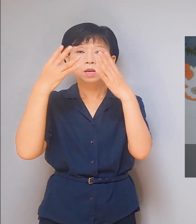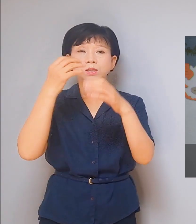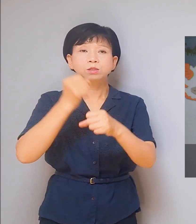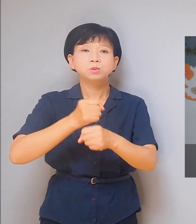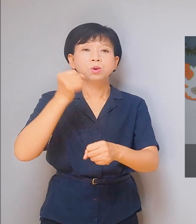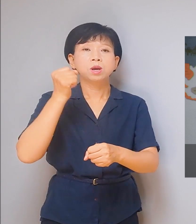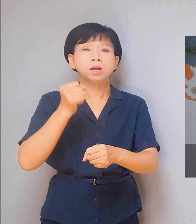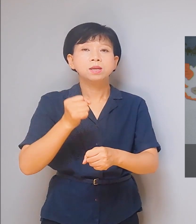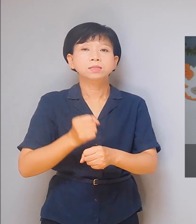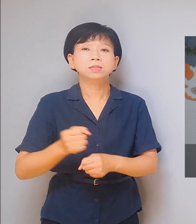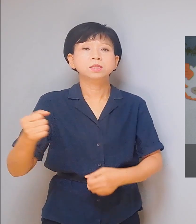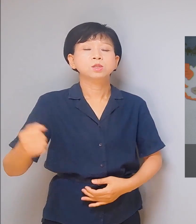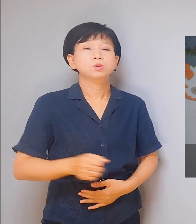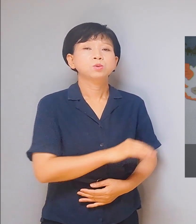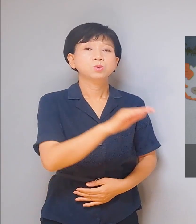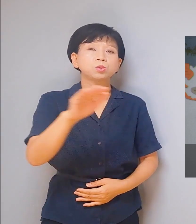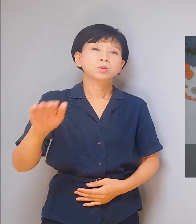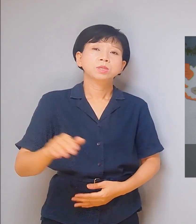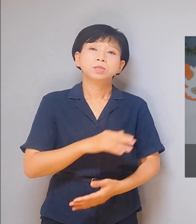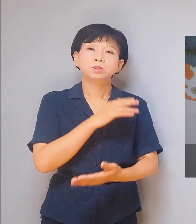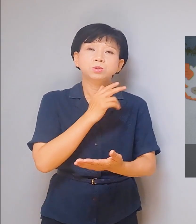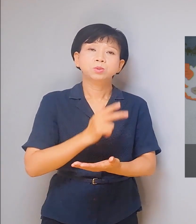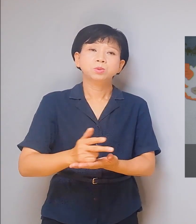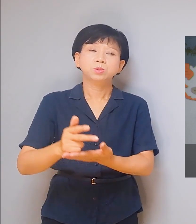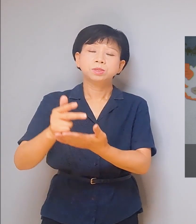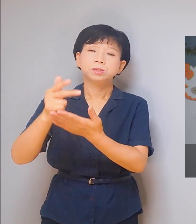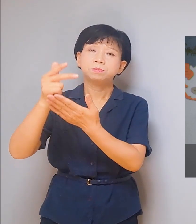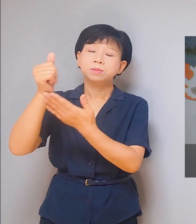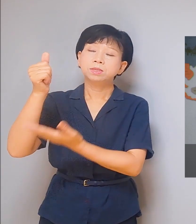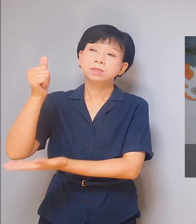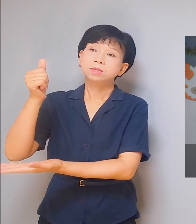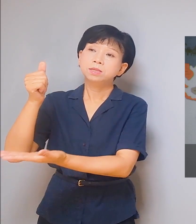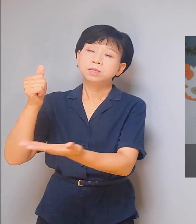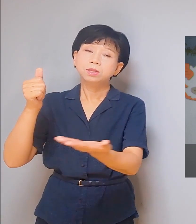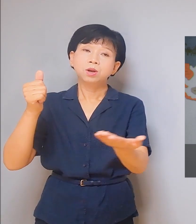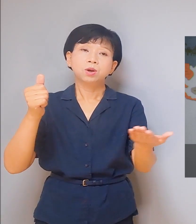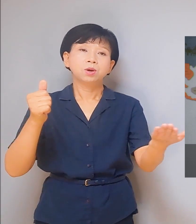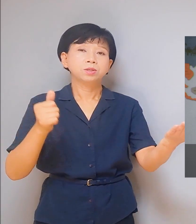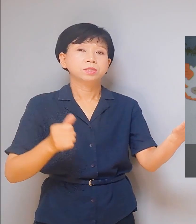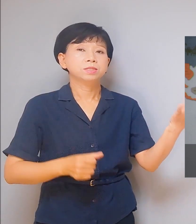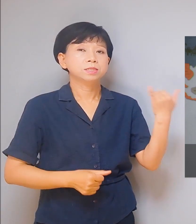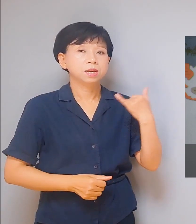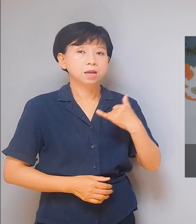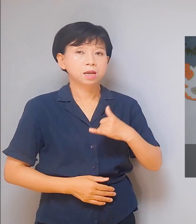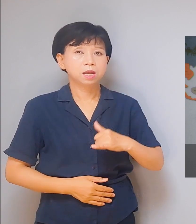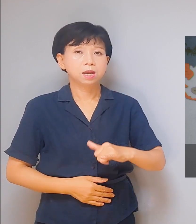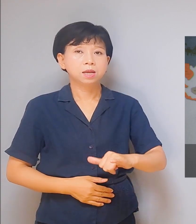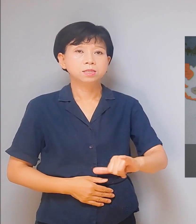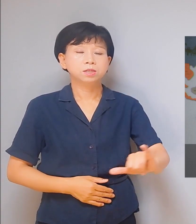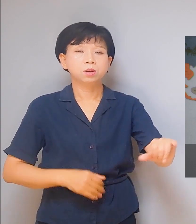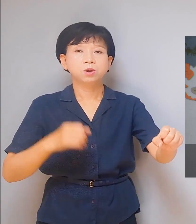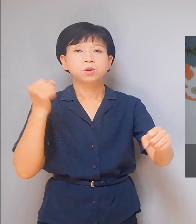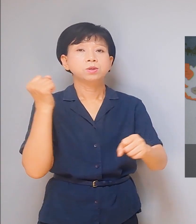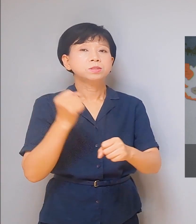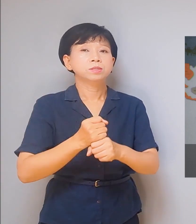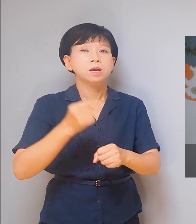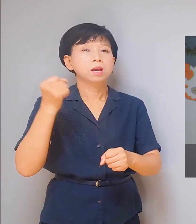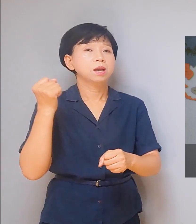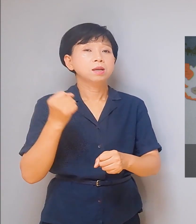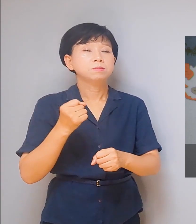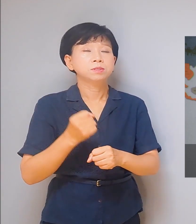것 창조하신 우리 주님이 너를